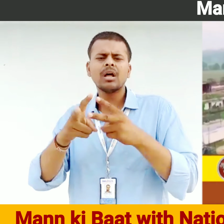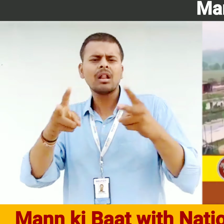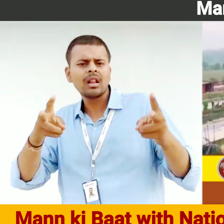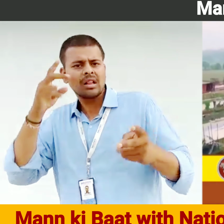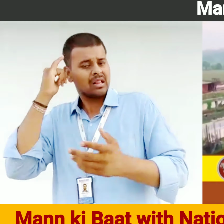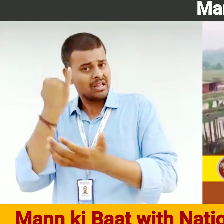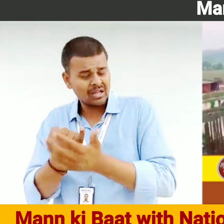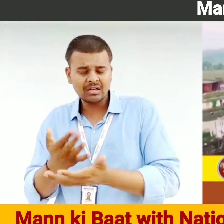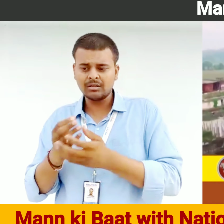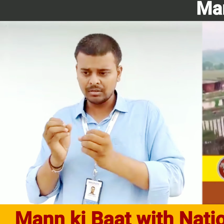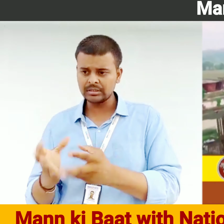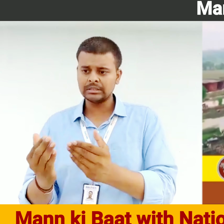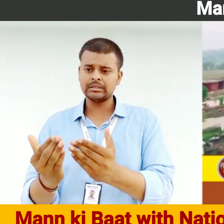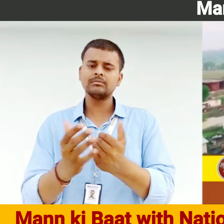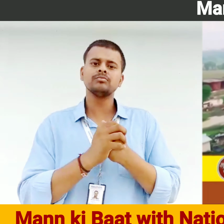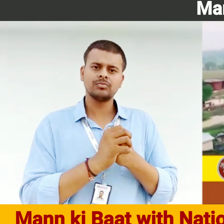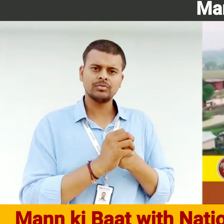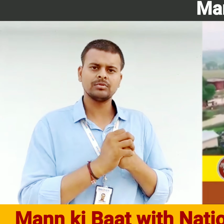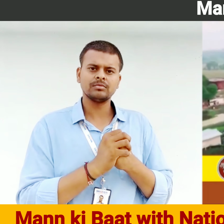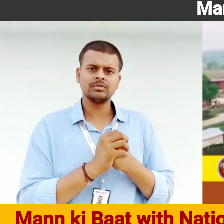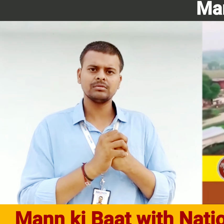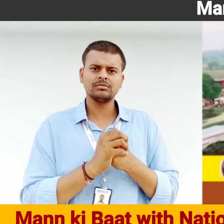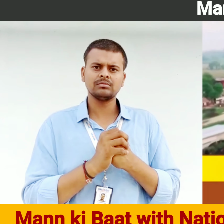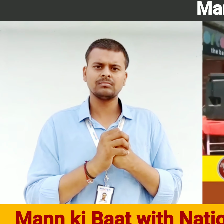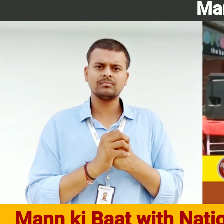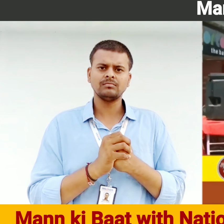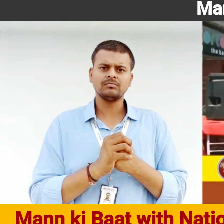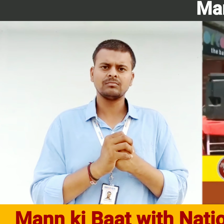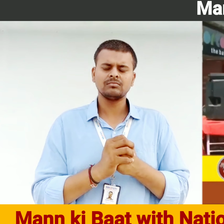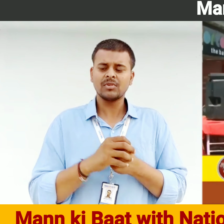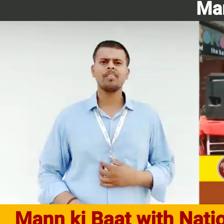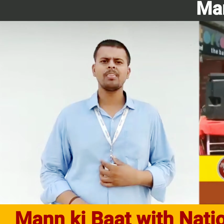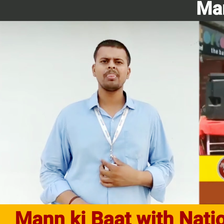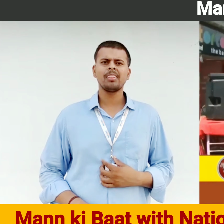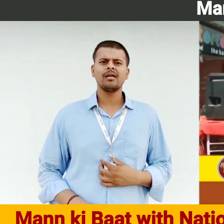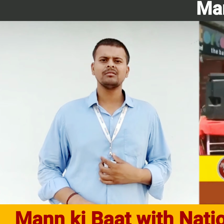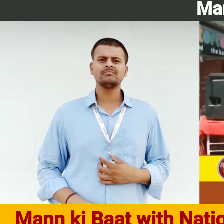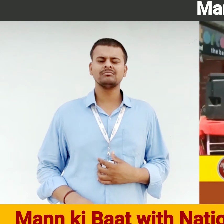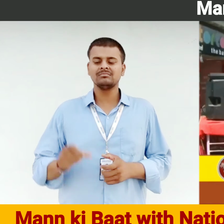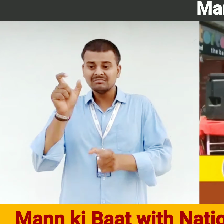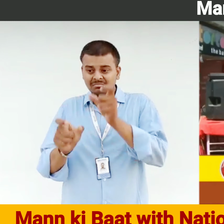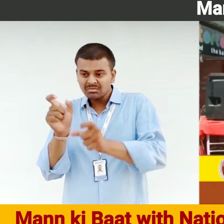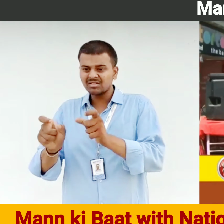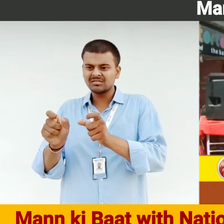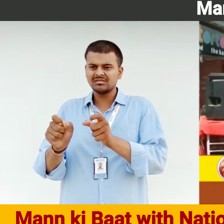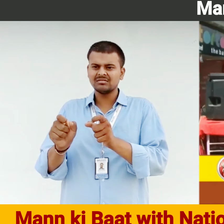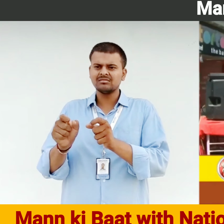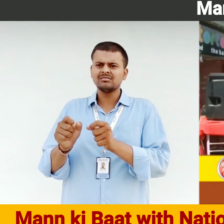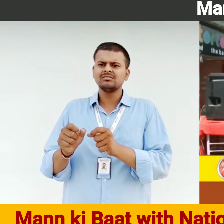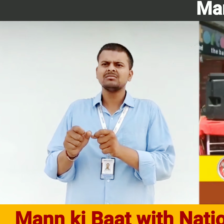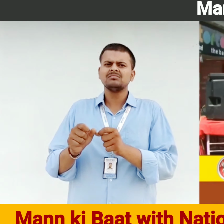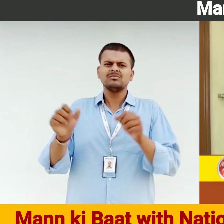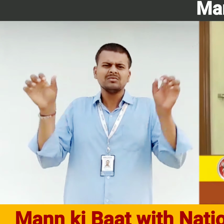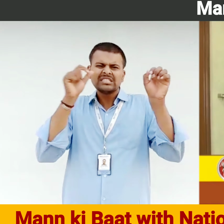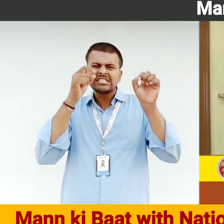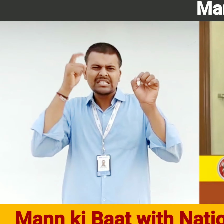हैं, आत्मनिर्भर भारत के लिए हैं। जैसे रोशनी की ओर बढ़ना मानव स्वभाव